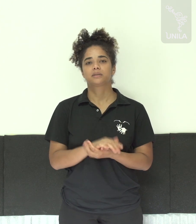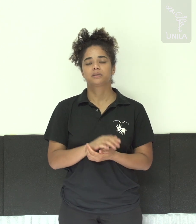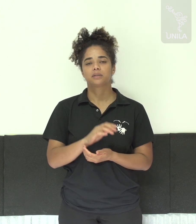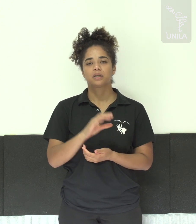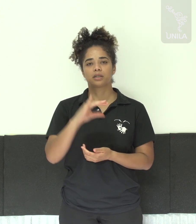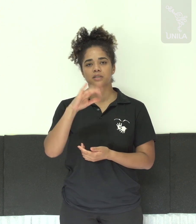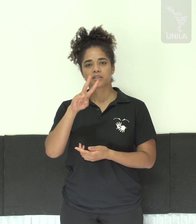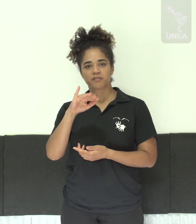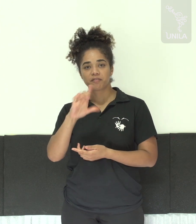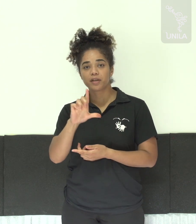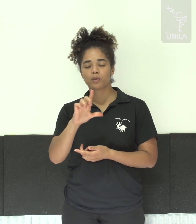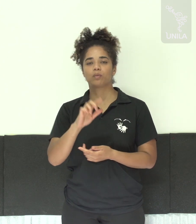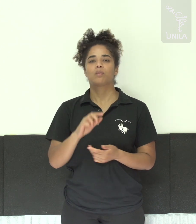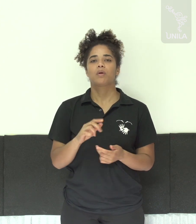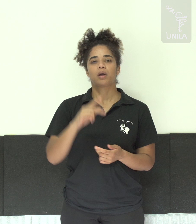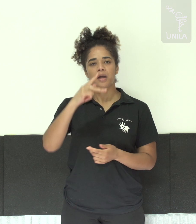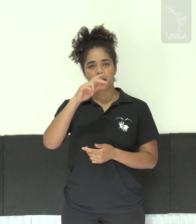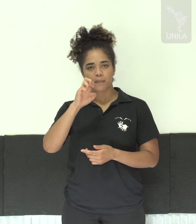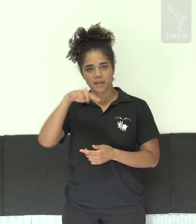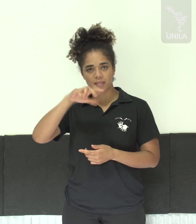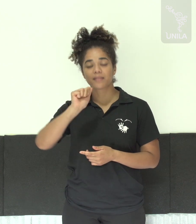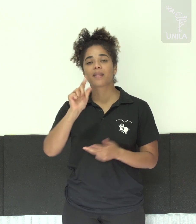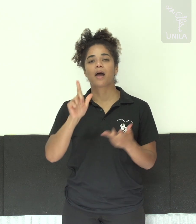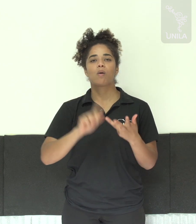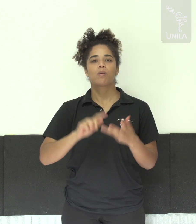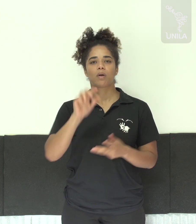administrativa ou penal.